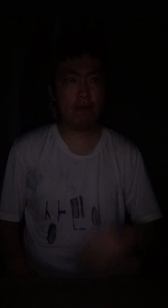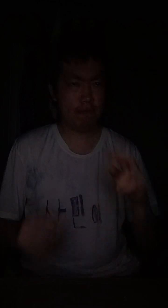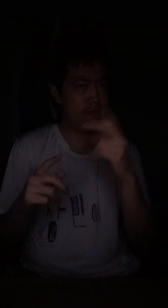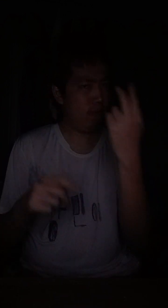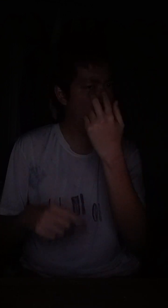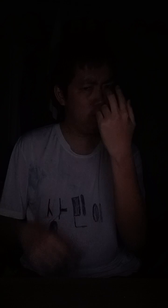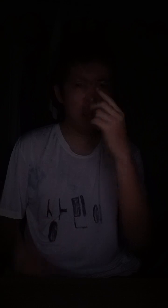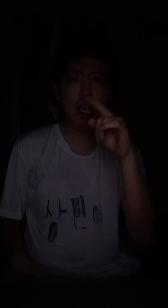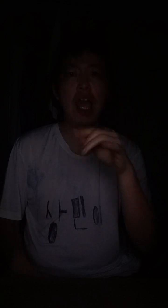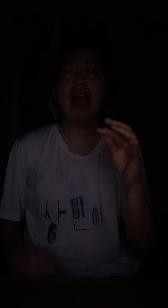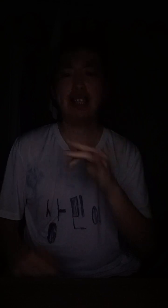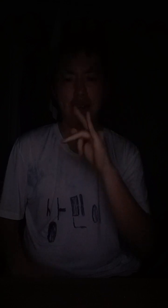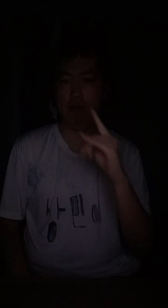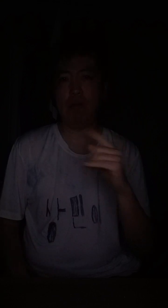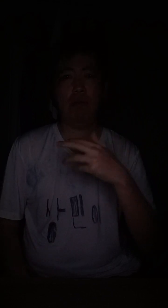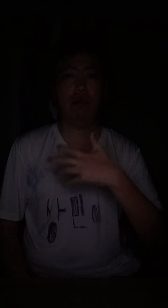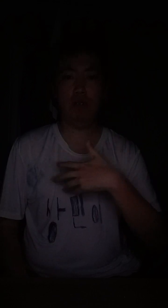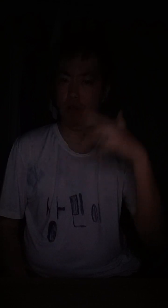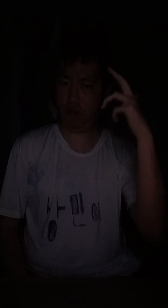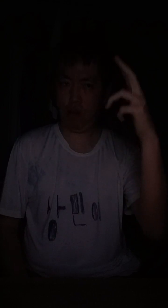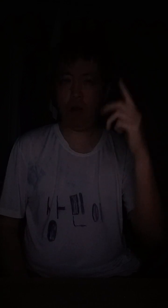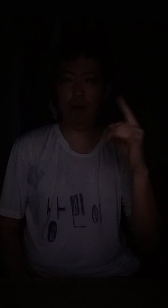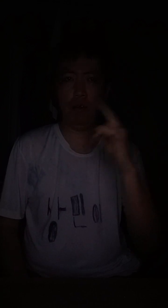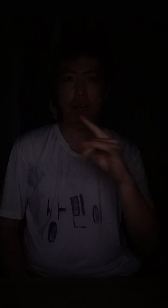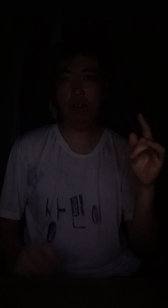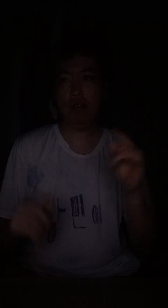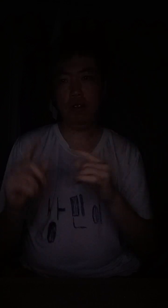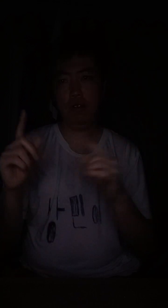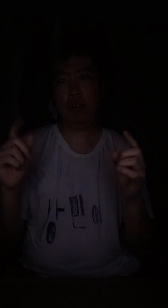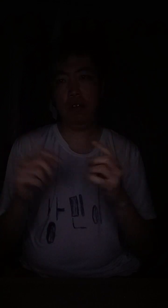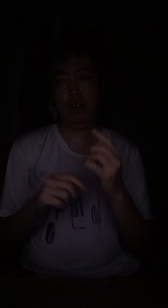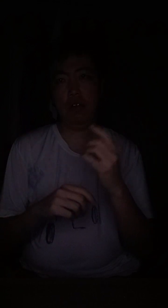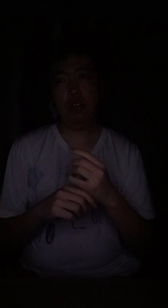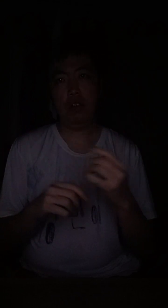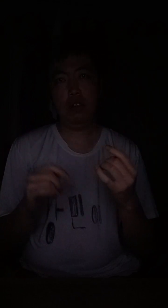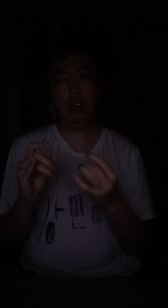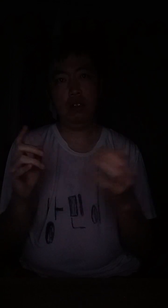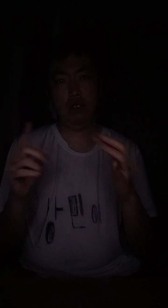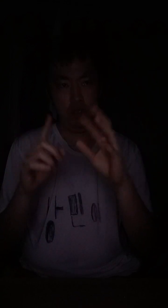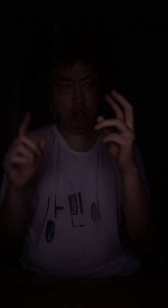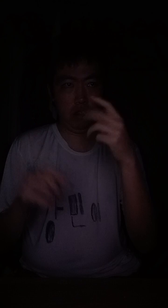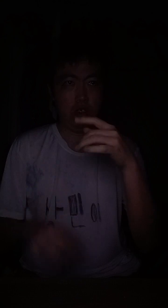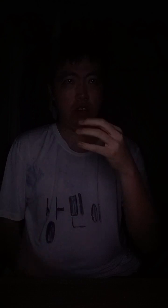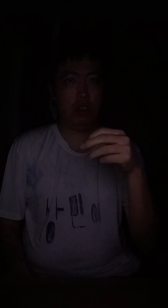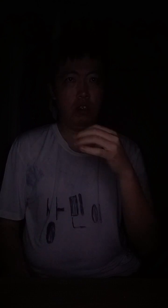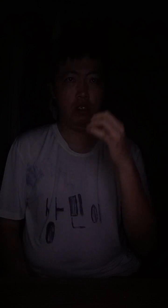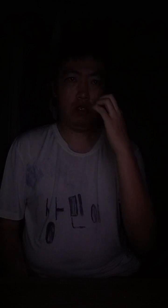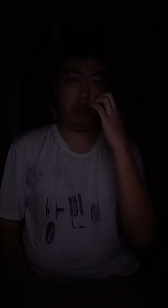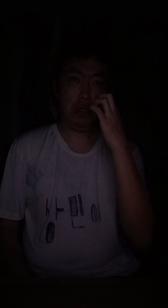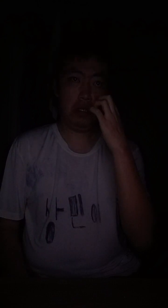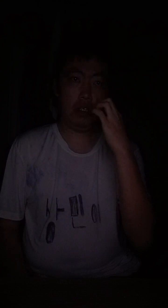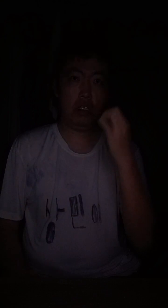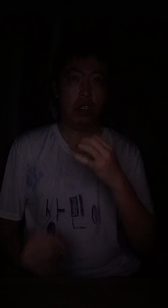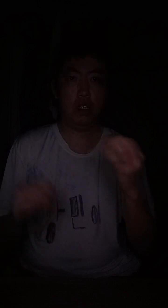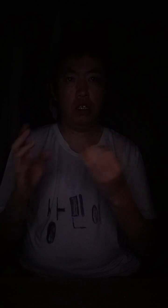백사장을 어슬렁거리는 한 남성. 신고를 받고 출동한 경찰이 렌저 탐지형 탐지기를 켜고 살피자 이